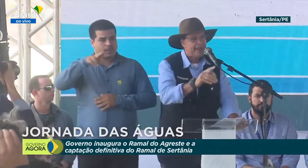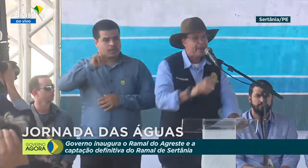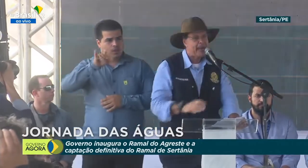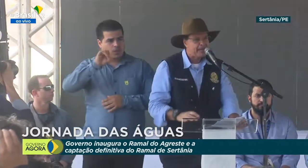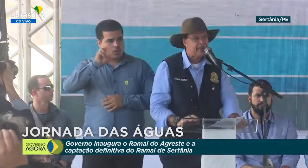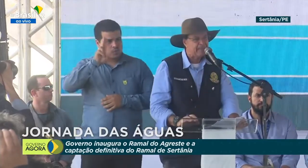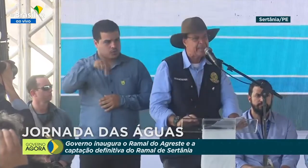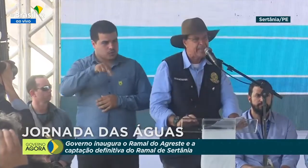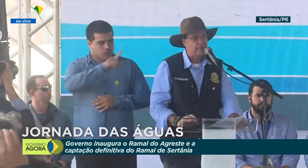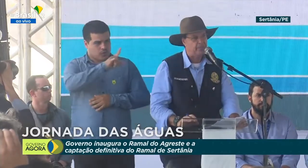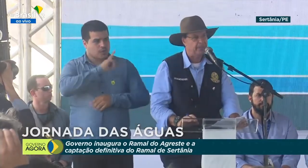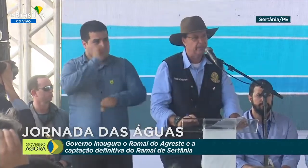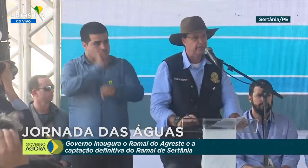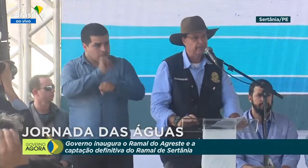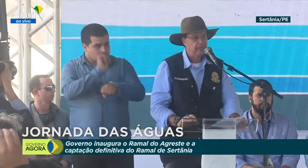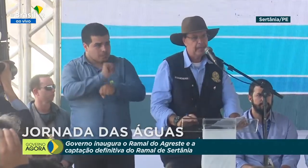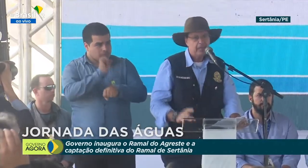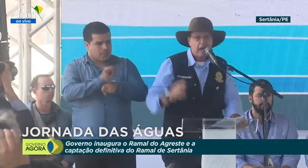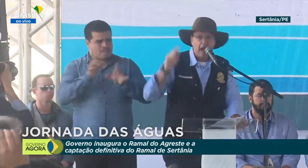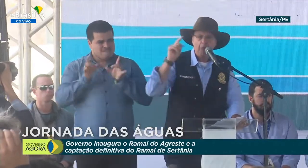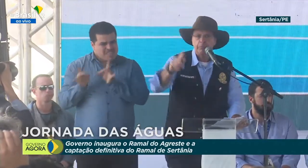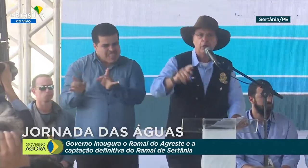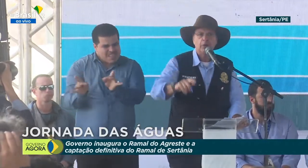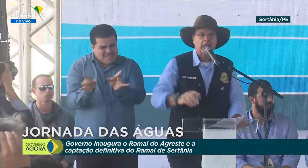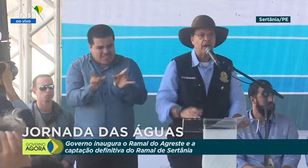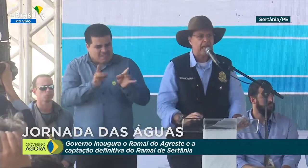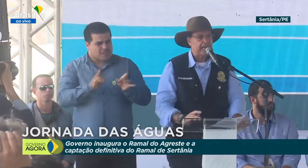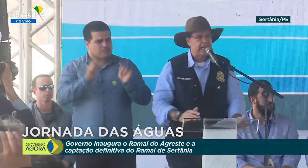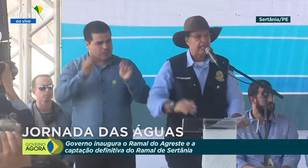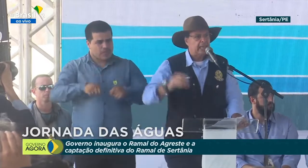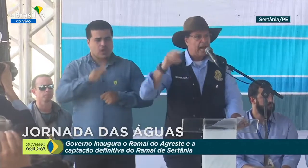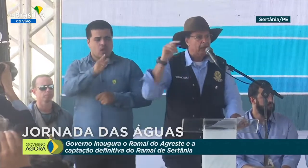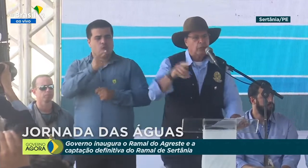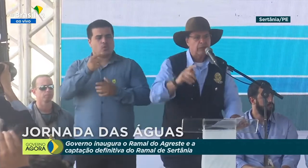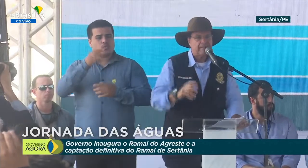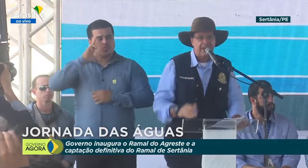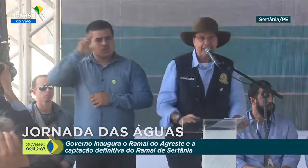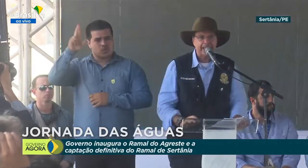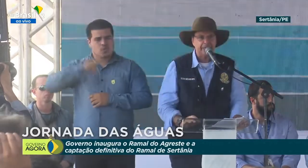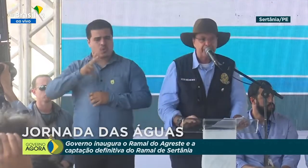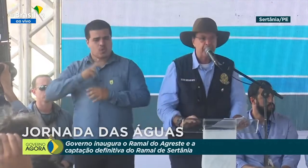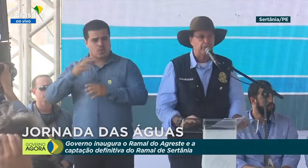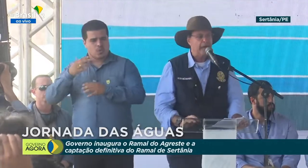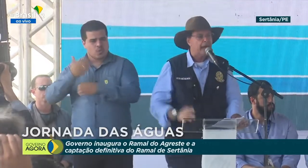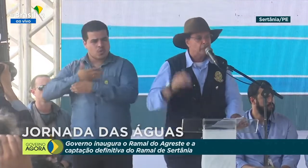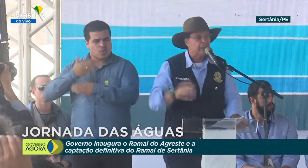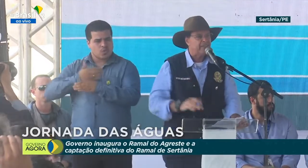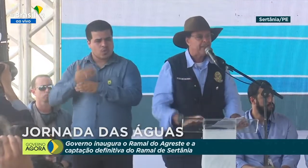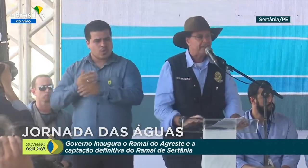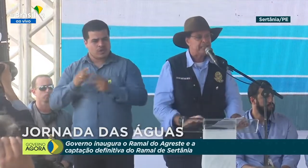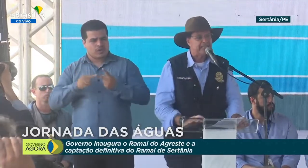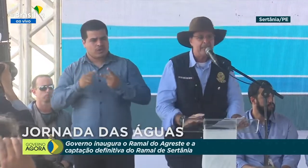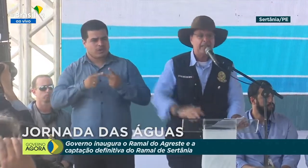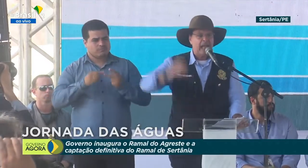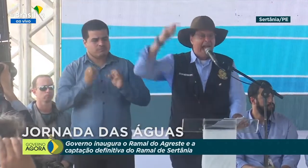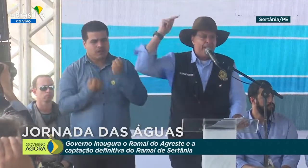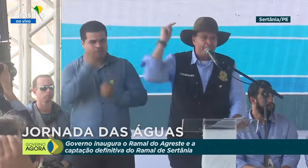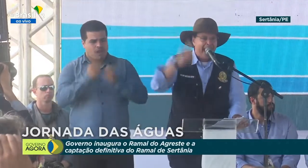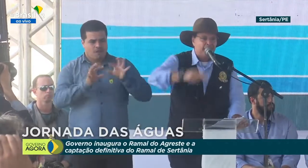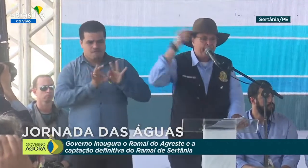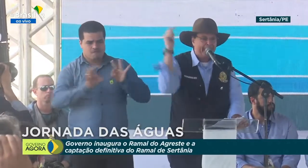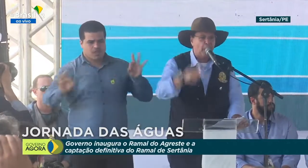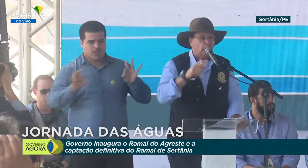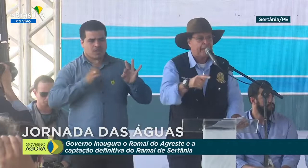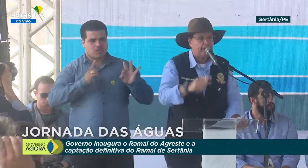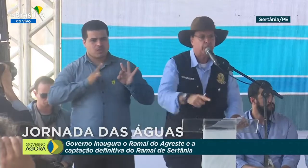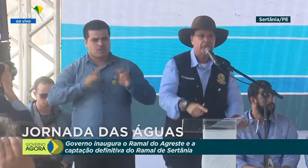se prepare para vender, meu amigo. Ao dono da olaria, ao dono da fábrica de fio, ao dono da fábrica de cimento,